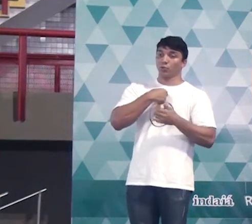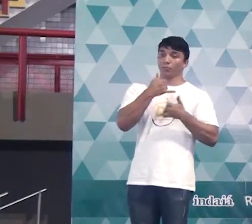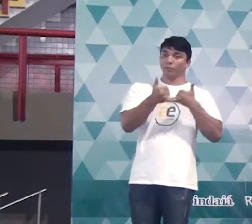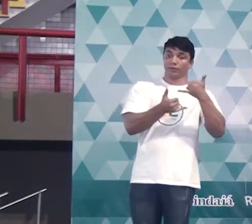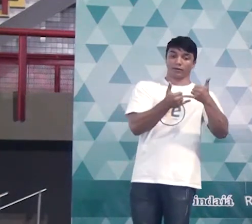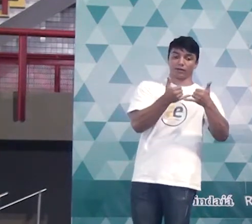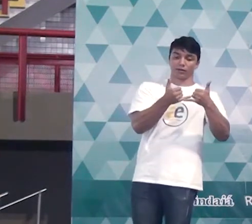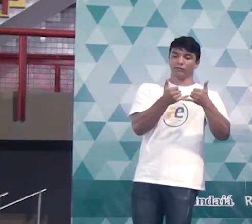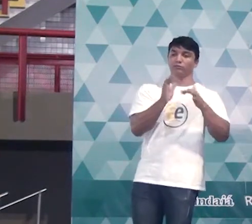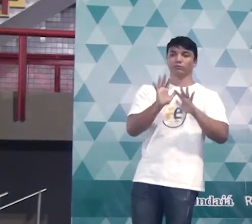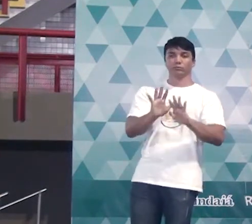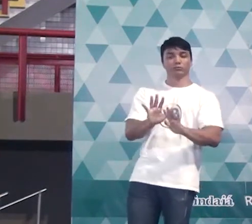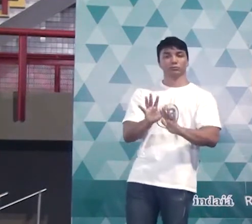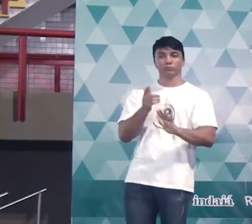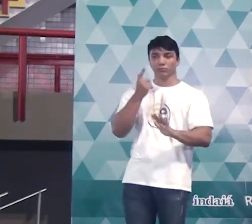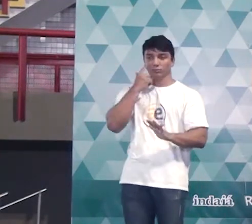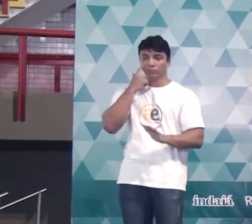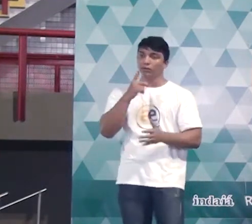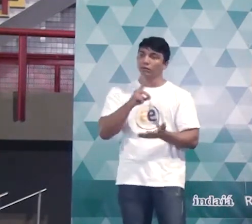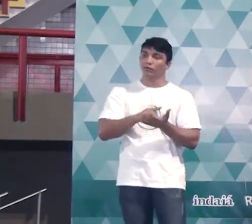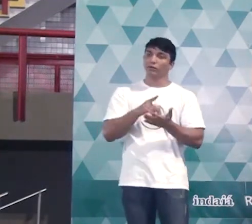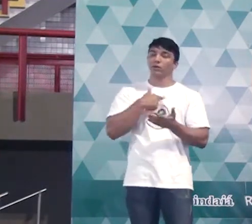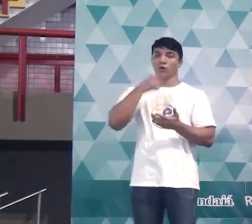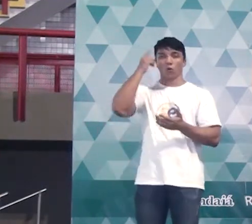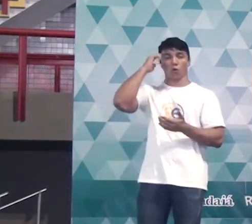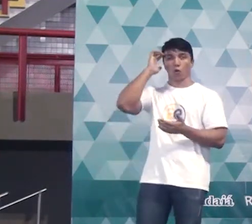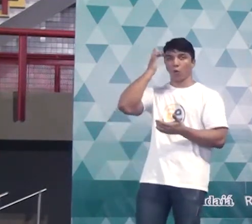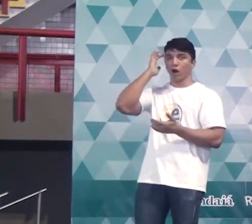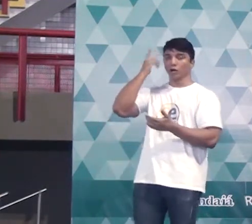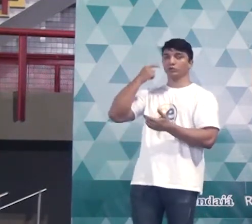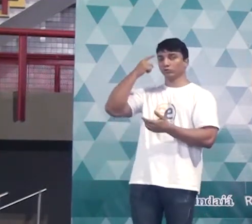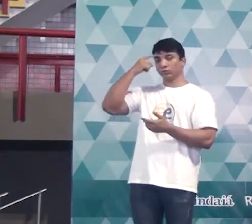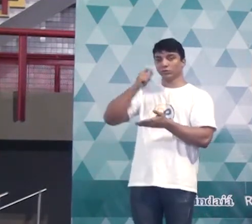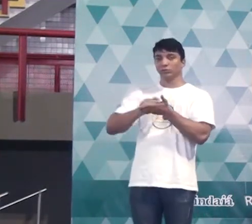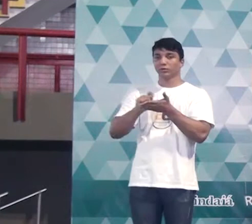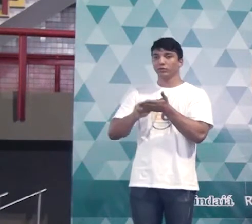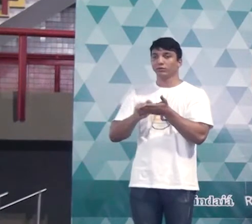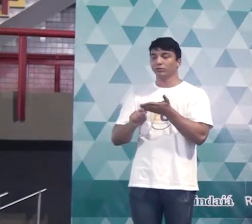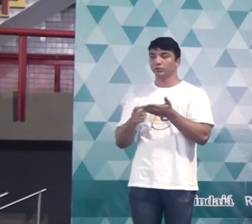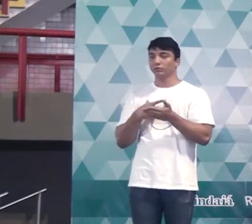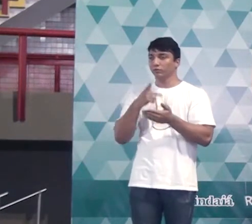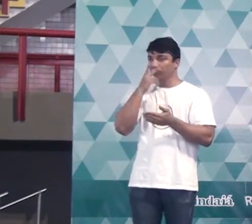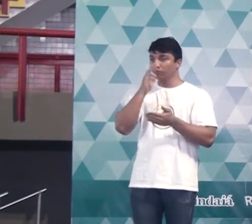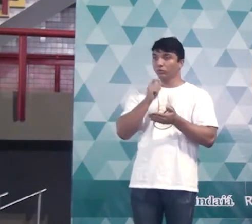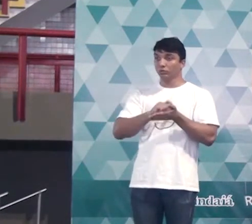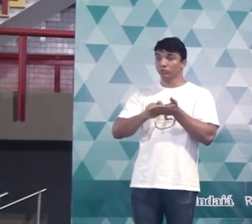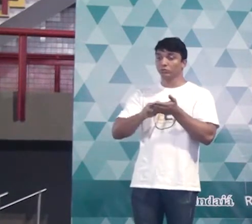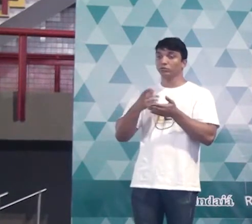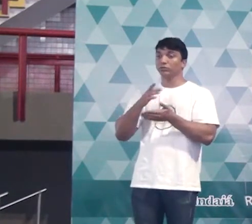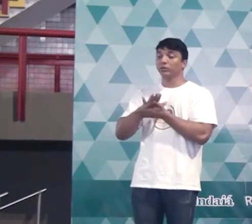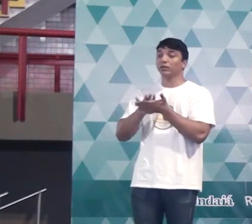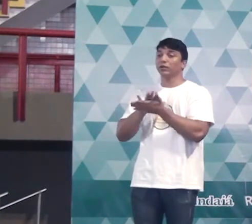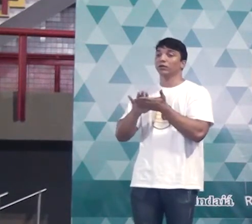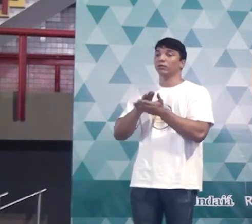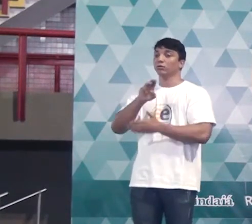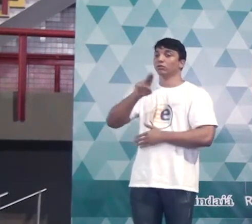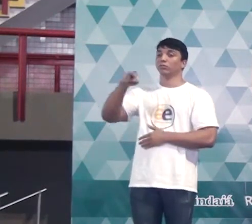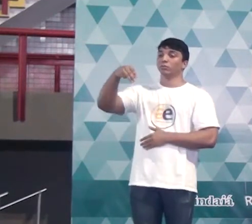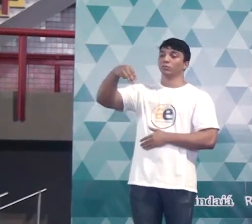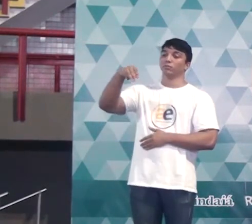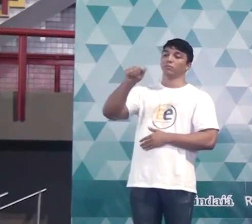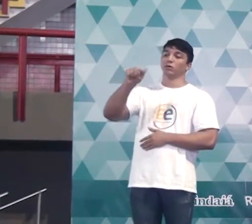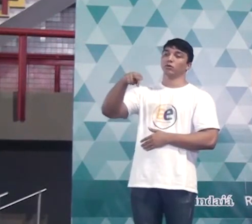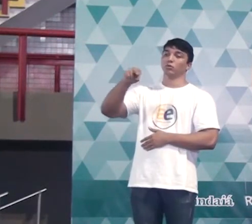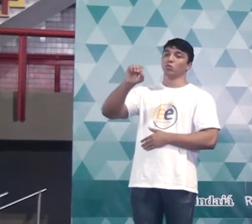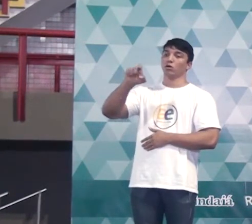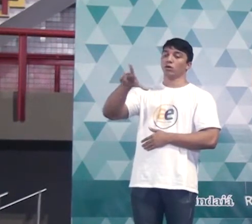brincar. Eu acho que quem escreveu esse texto não sabe escrever não. É de um camaradinha que nunca escreveu nada na vida, chamado Manuel Bandeira.